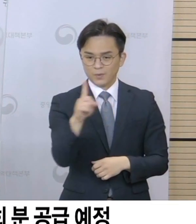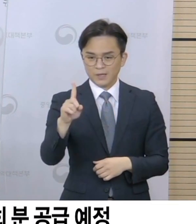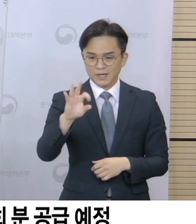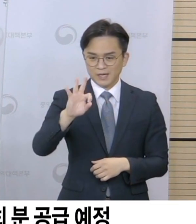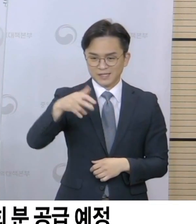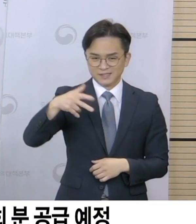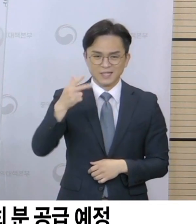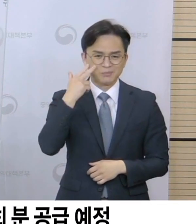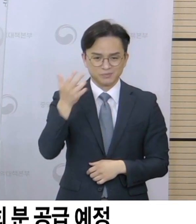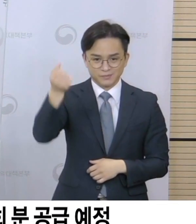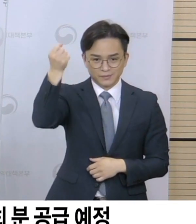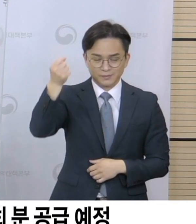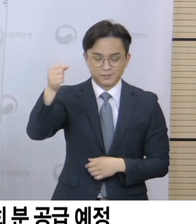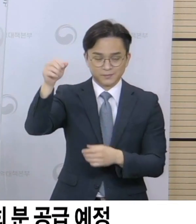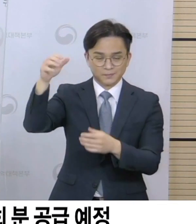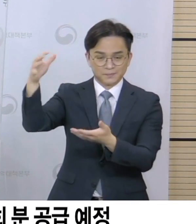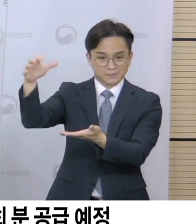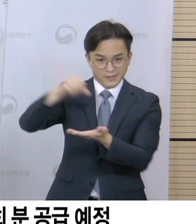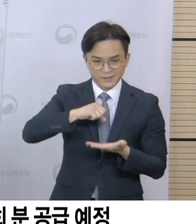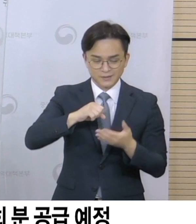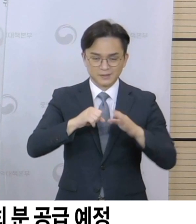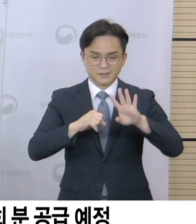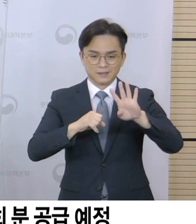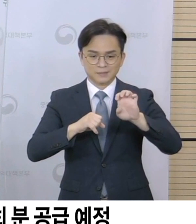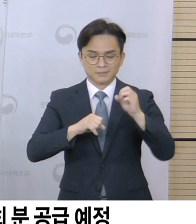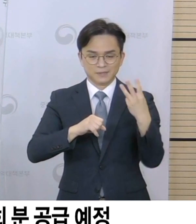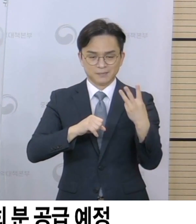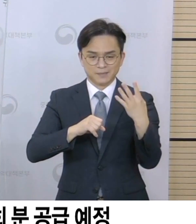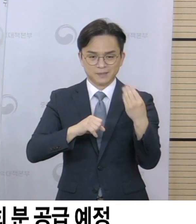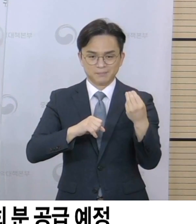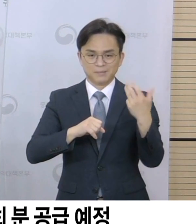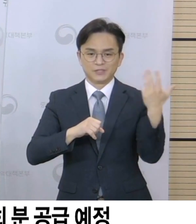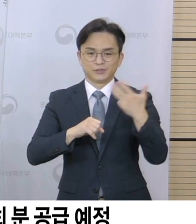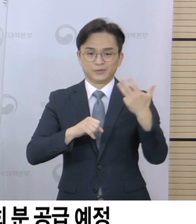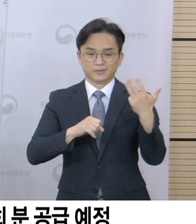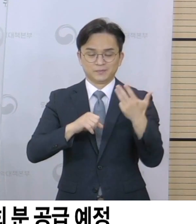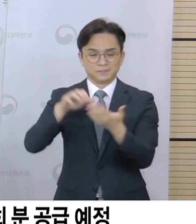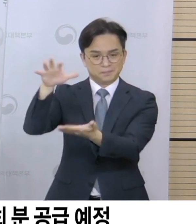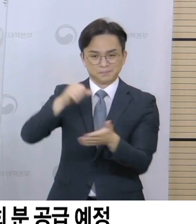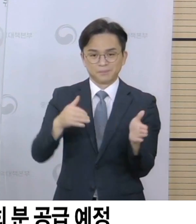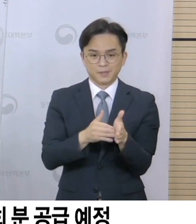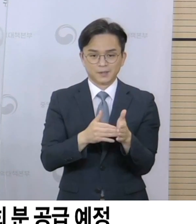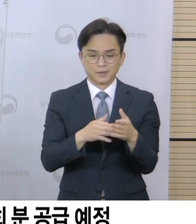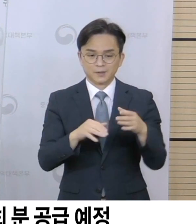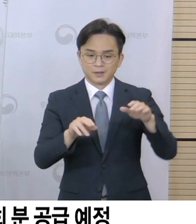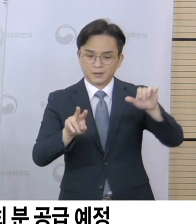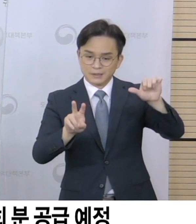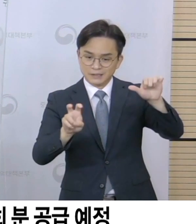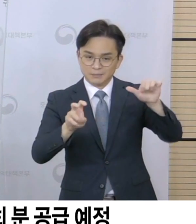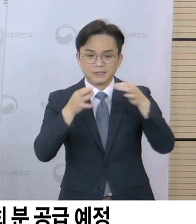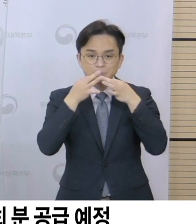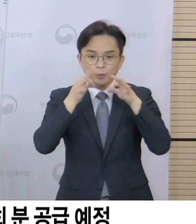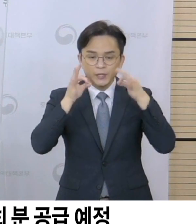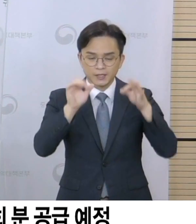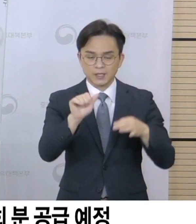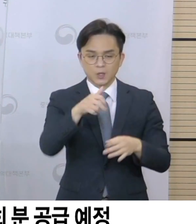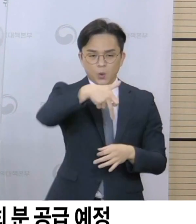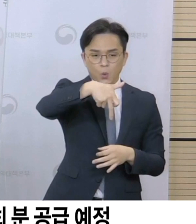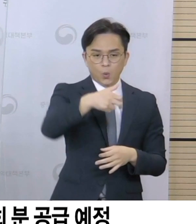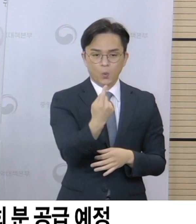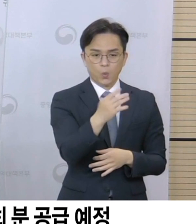백신 438,000 의 분이 추가로 공급되어 쓰며 21일 금요일에도 코 백서 를 통한